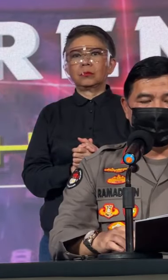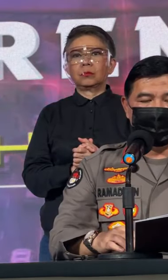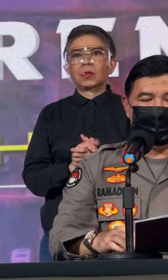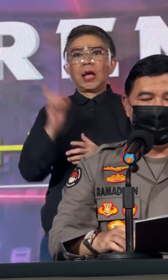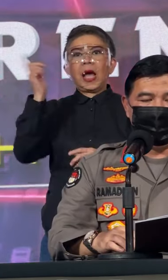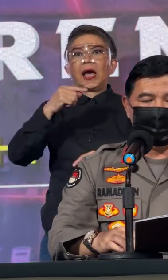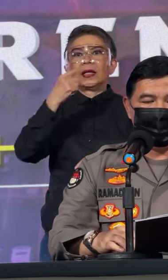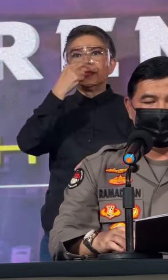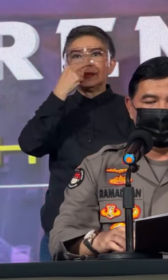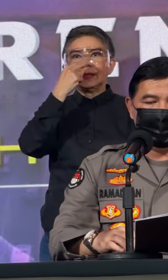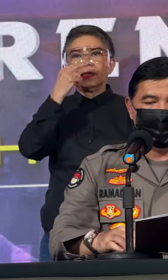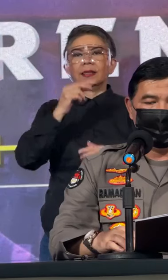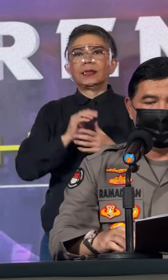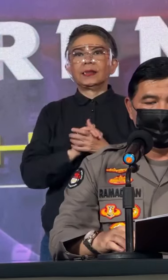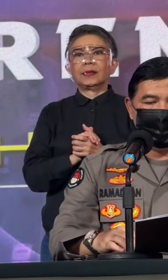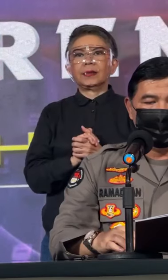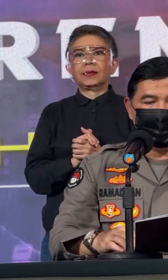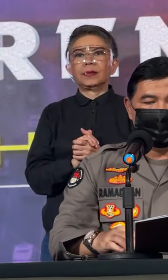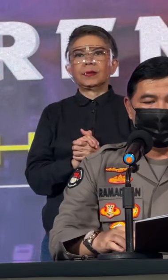Hari Senin